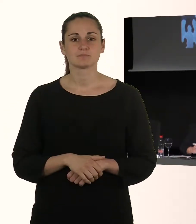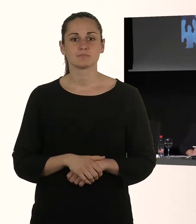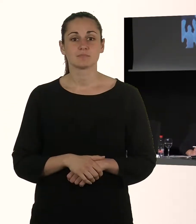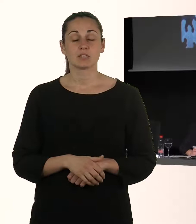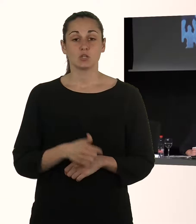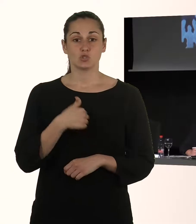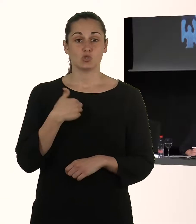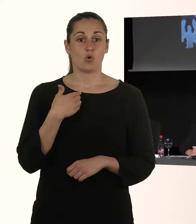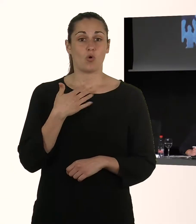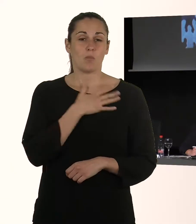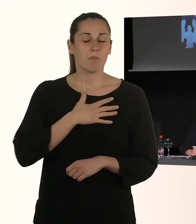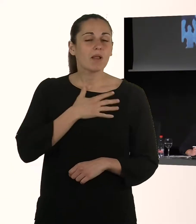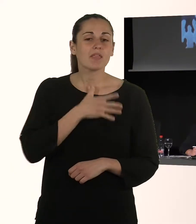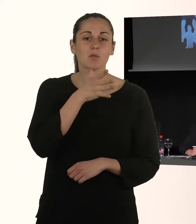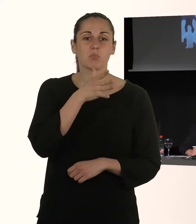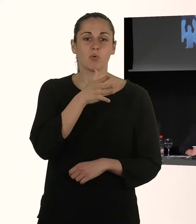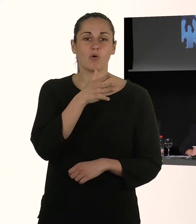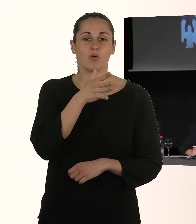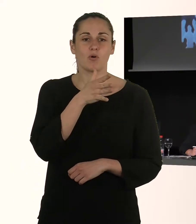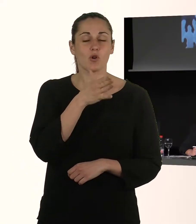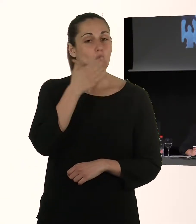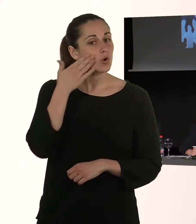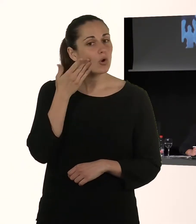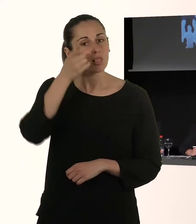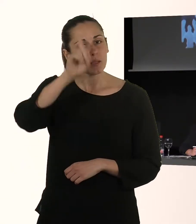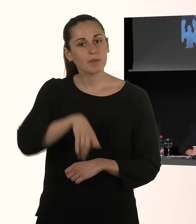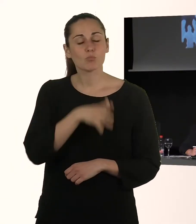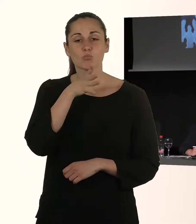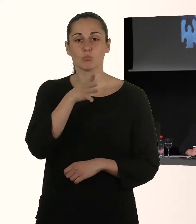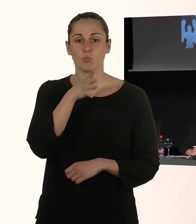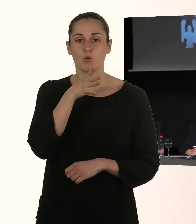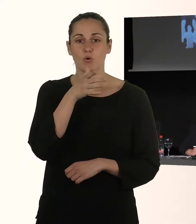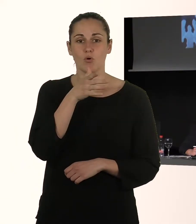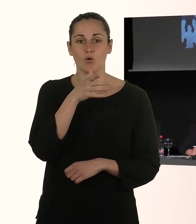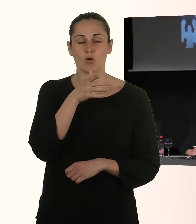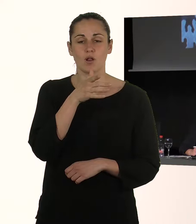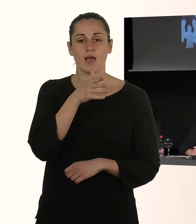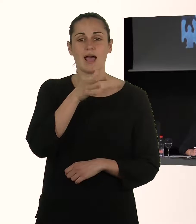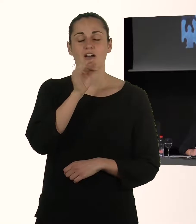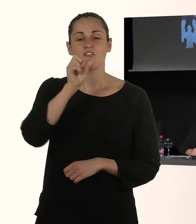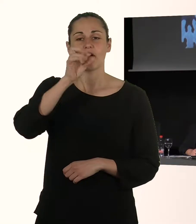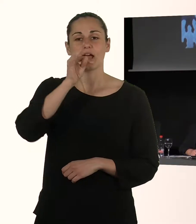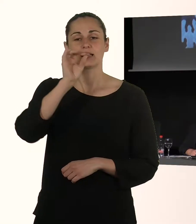el placer, el inmenso placer y el inmenso honor de poder presentaros a Fátima Perelló,